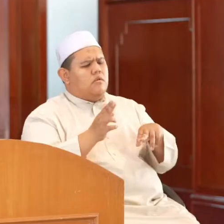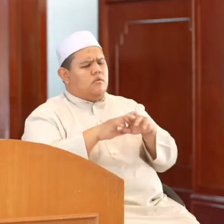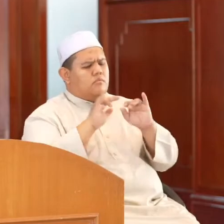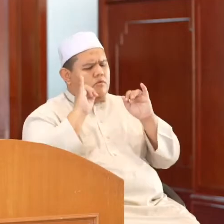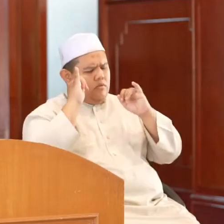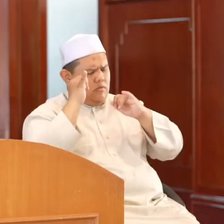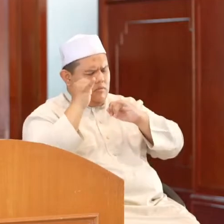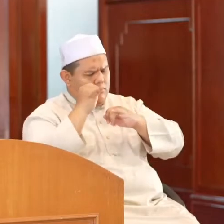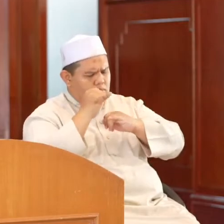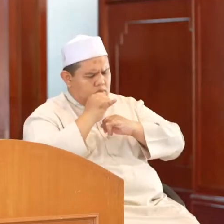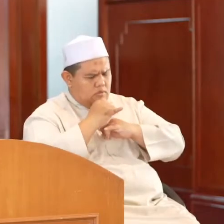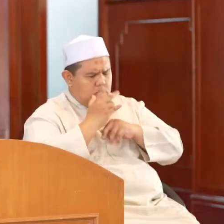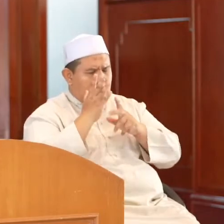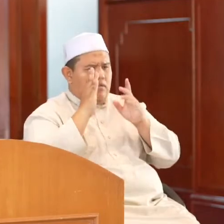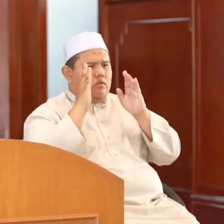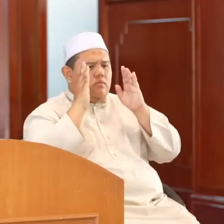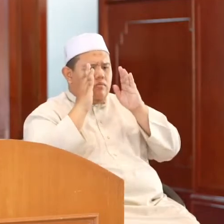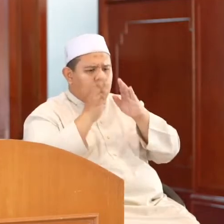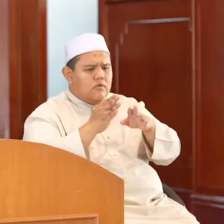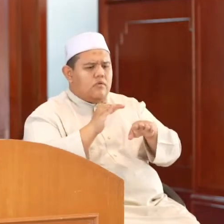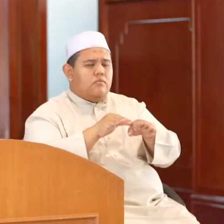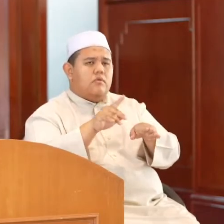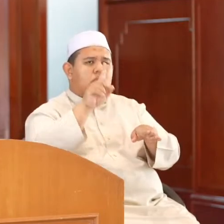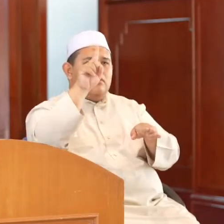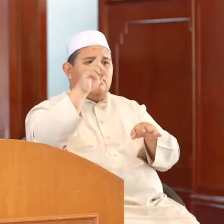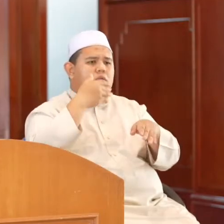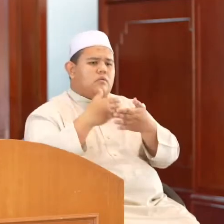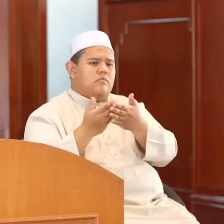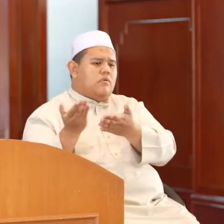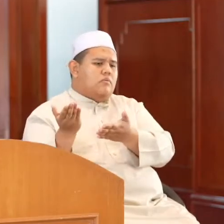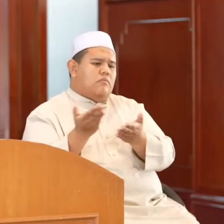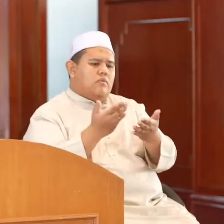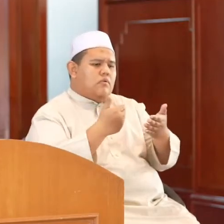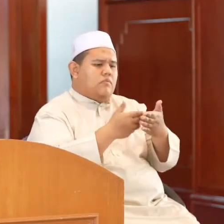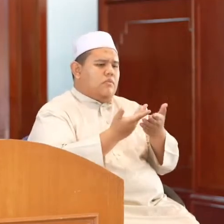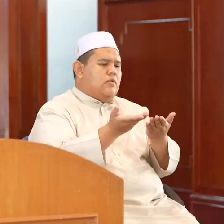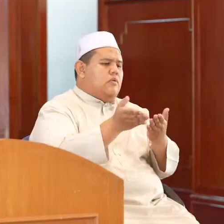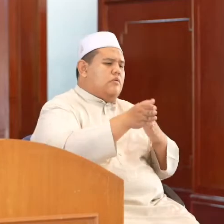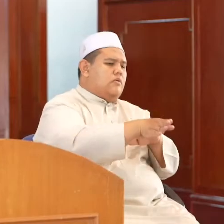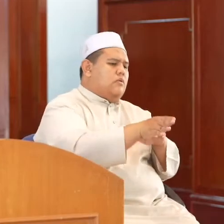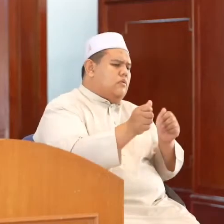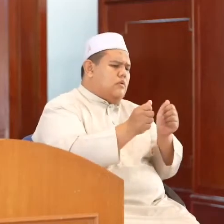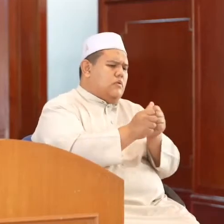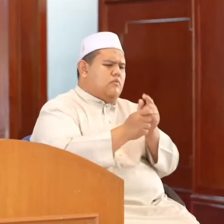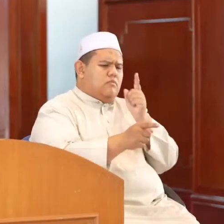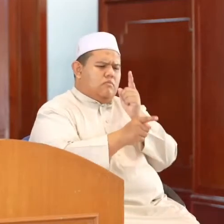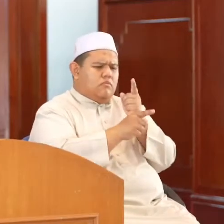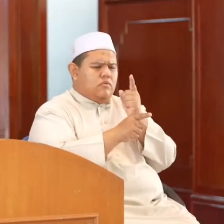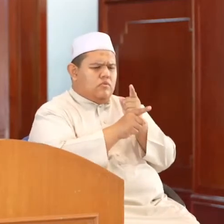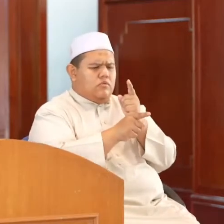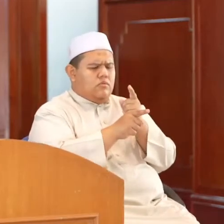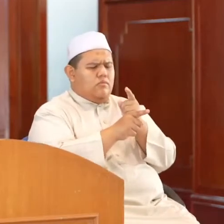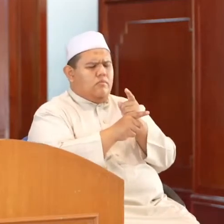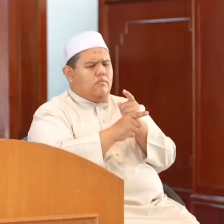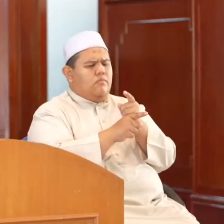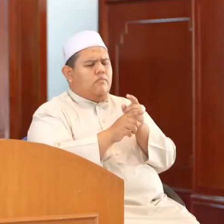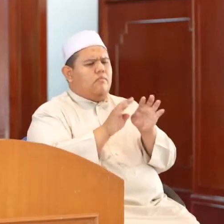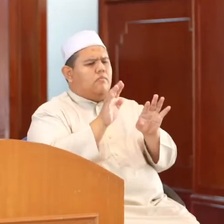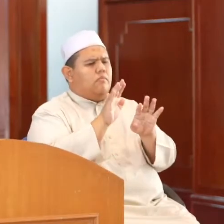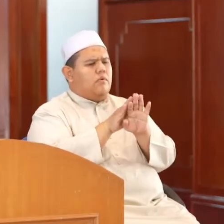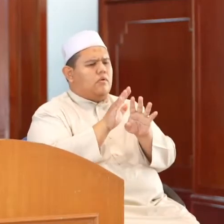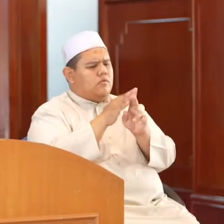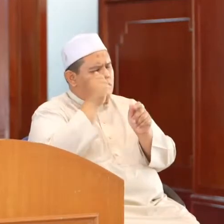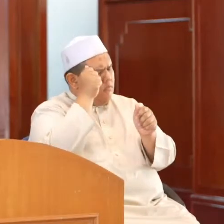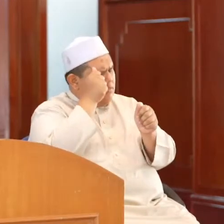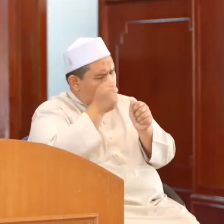ibadat kepada Allah sampai membawa kepada meninggal dunia dengan terlalu banyak zikir kepada Allah